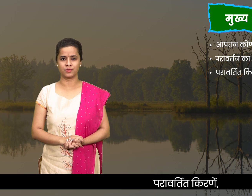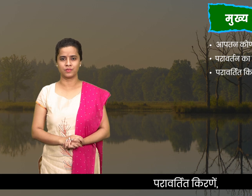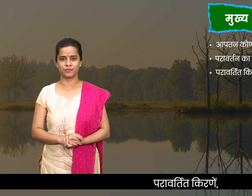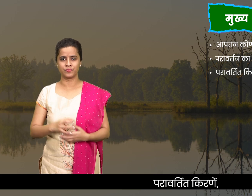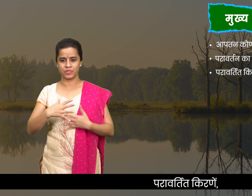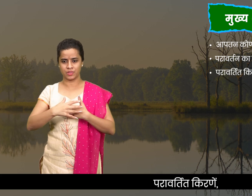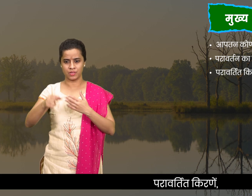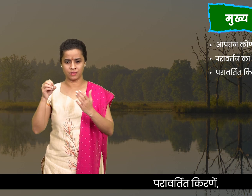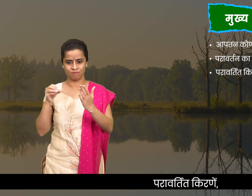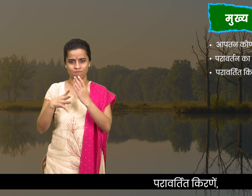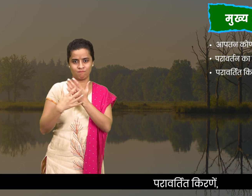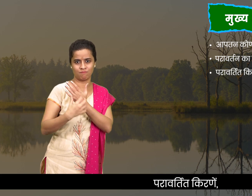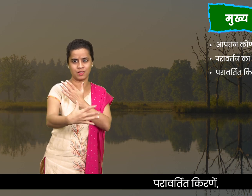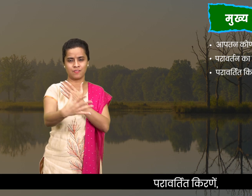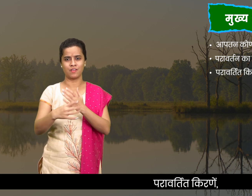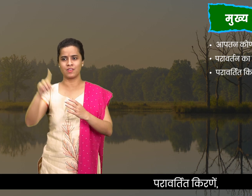परावर्तित किरणें,